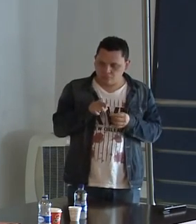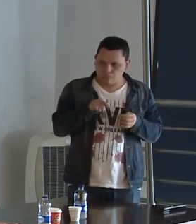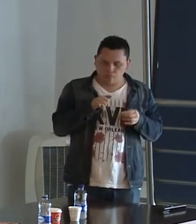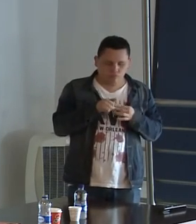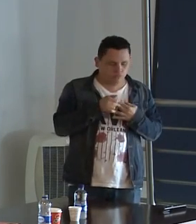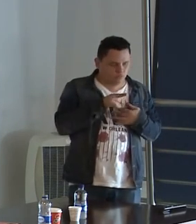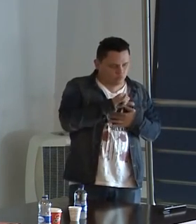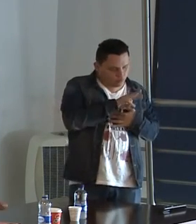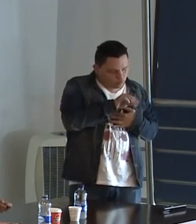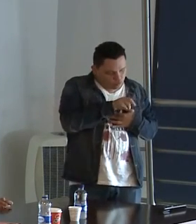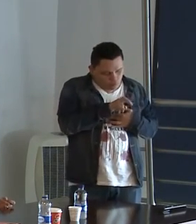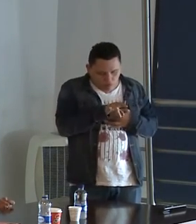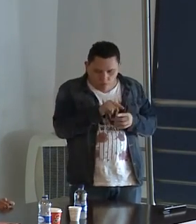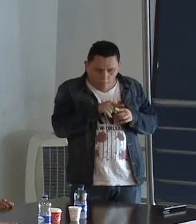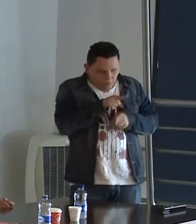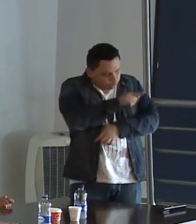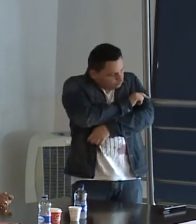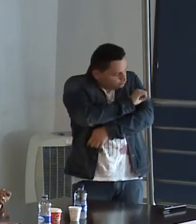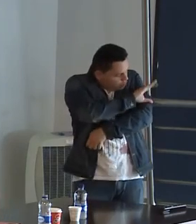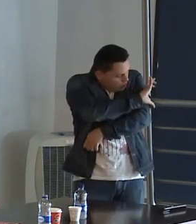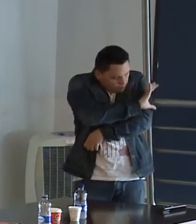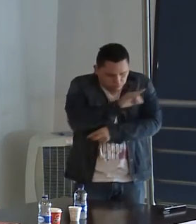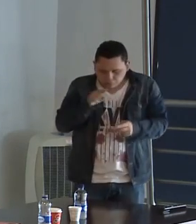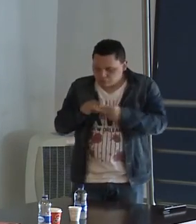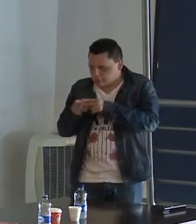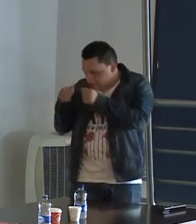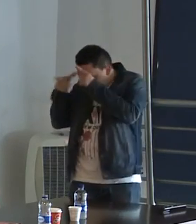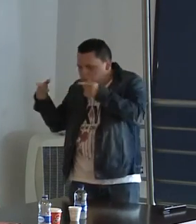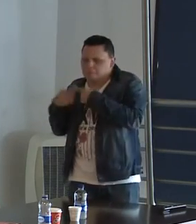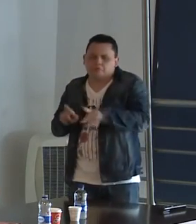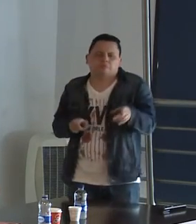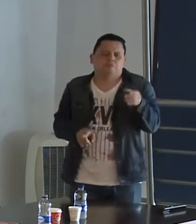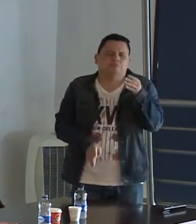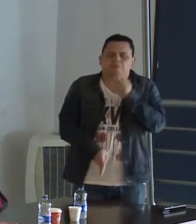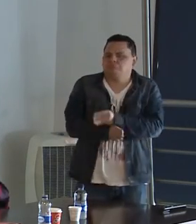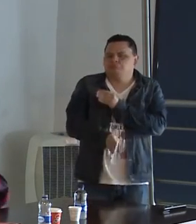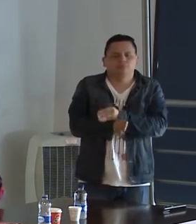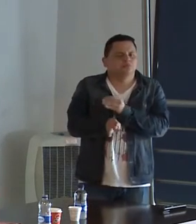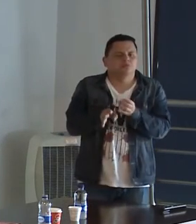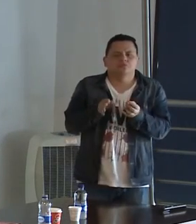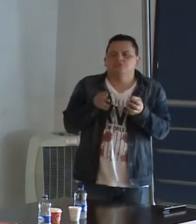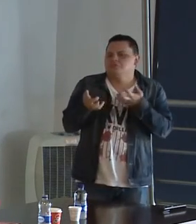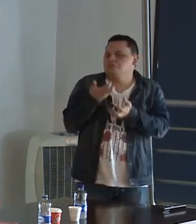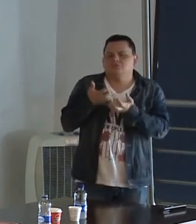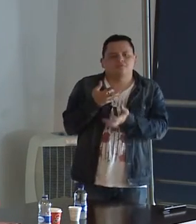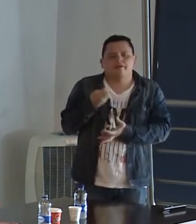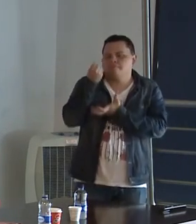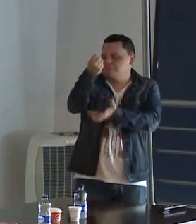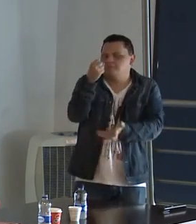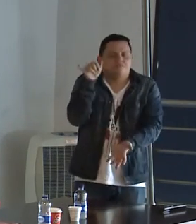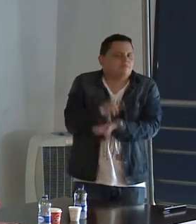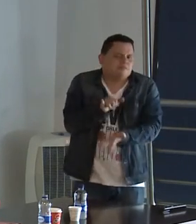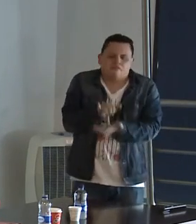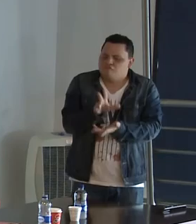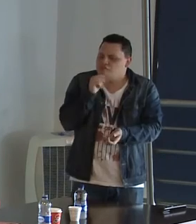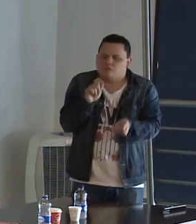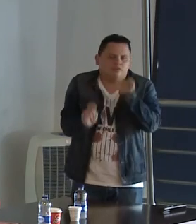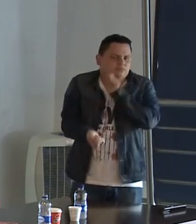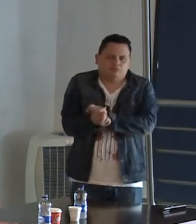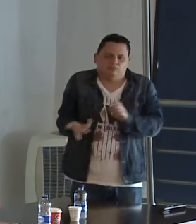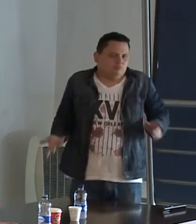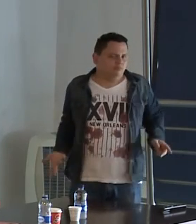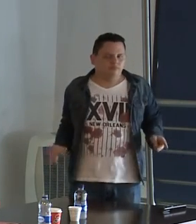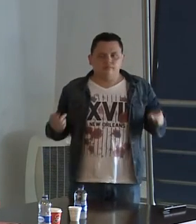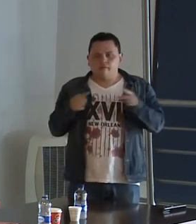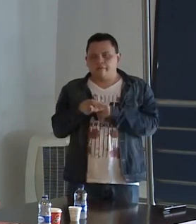el Estado, pero el capitalismo sigue igual, ¿cierto? El sistema no se modificó. Y un elemento último